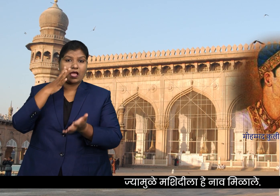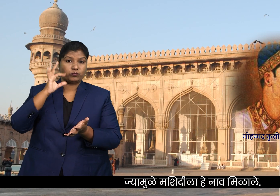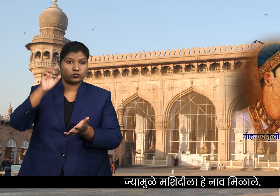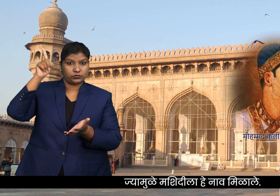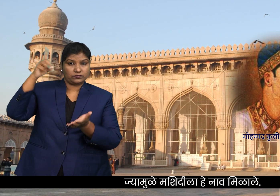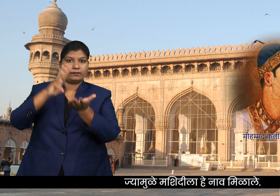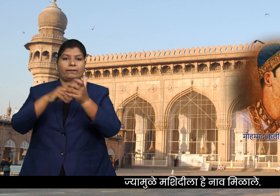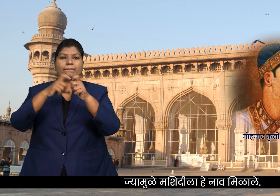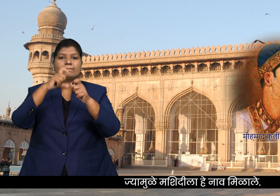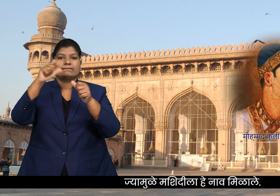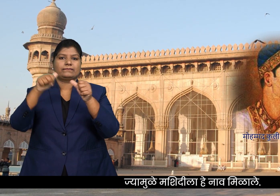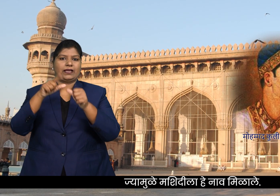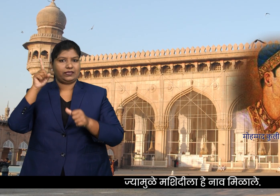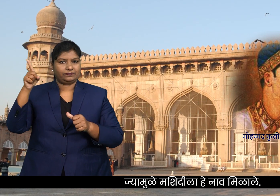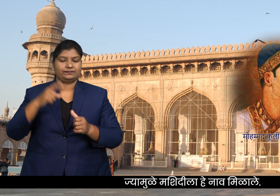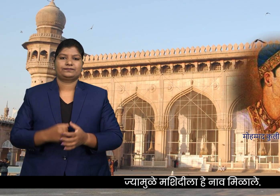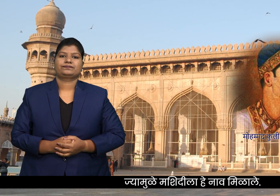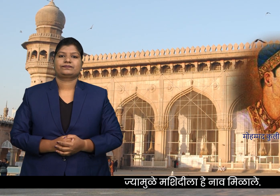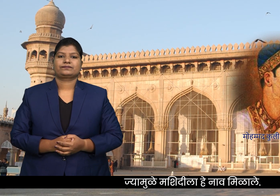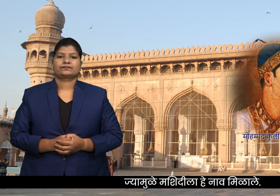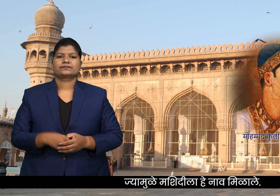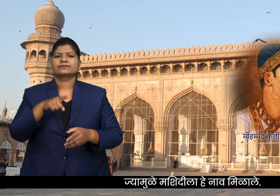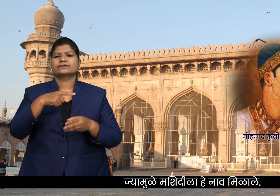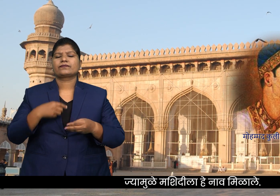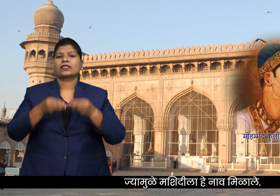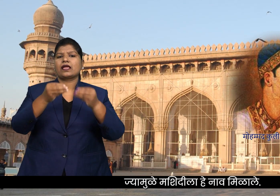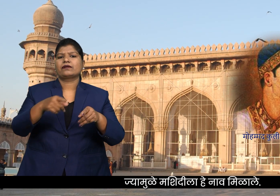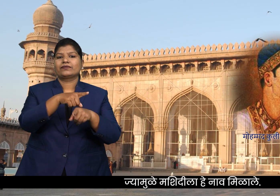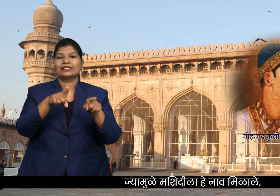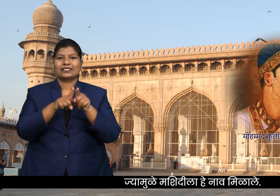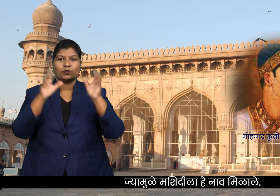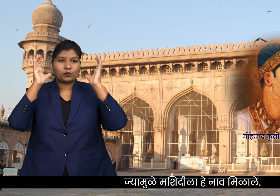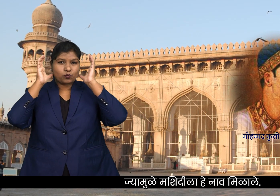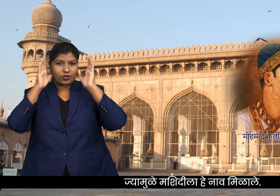ज्यामुळे मशिदीला हे नाव मिळाले.